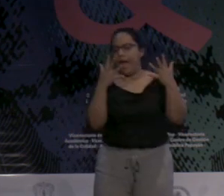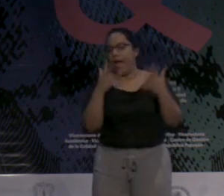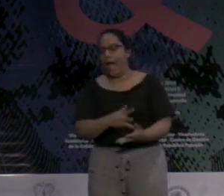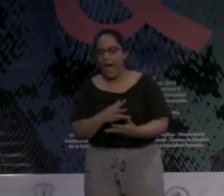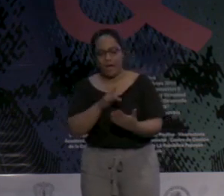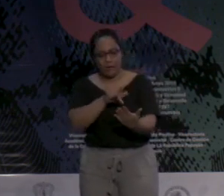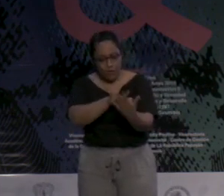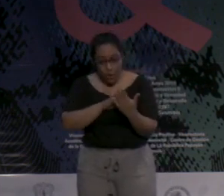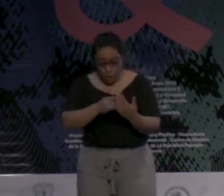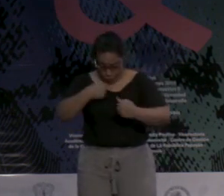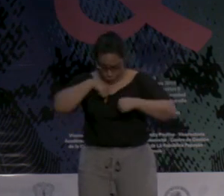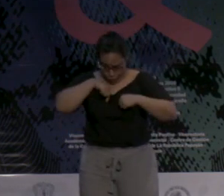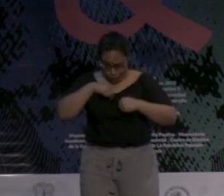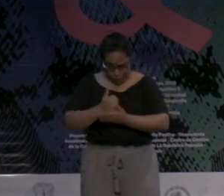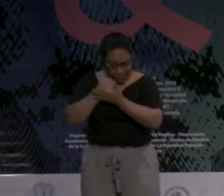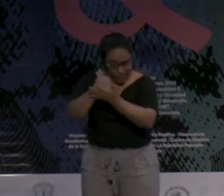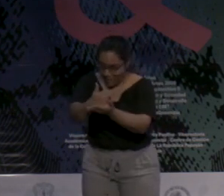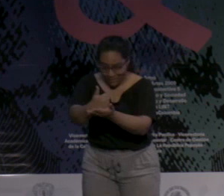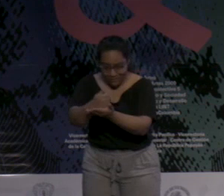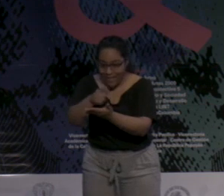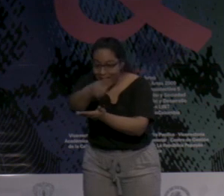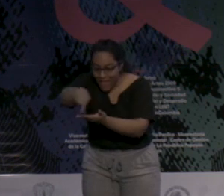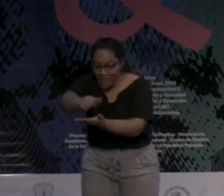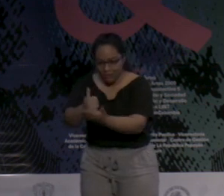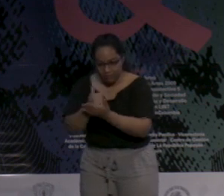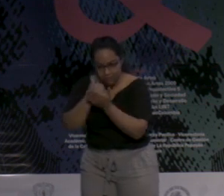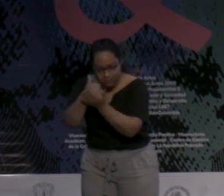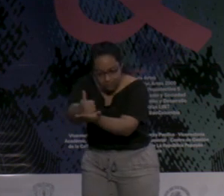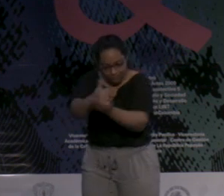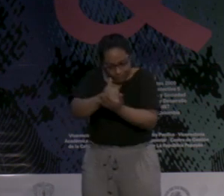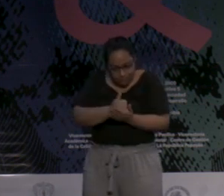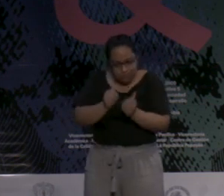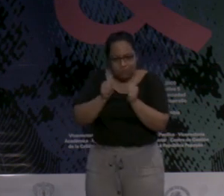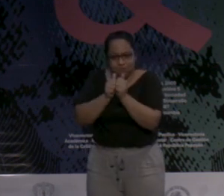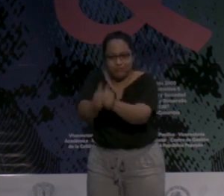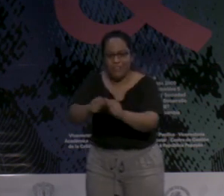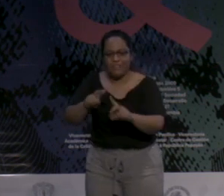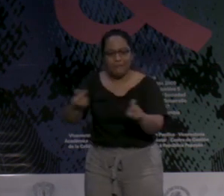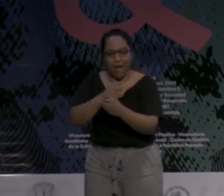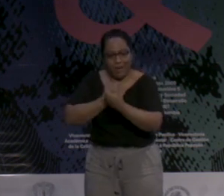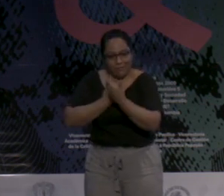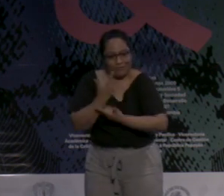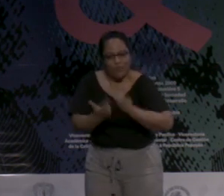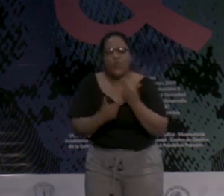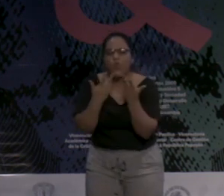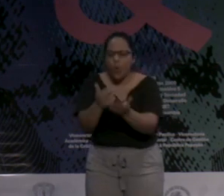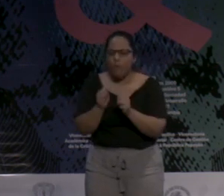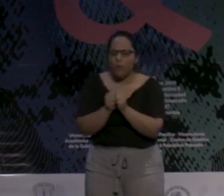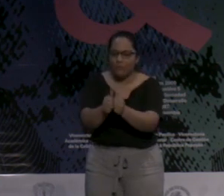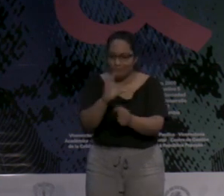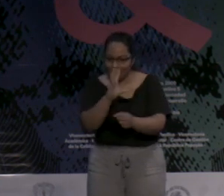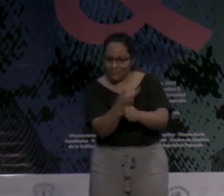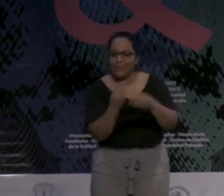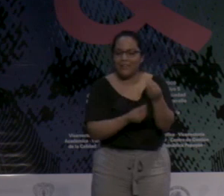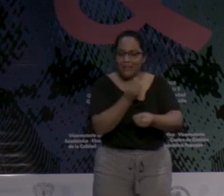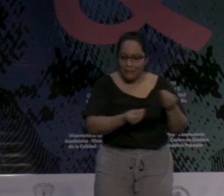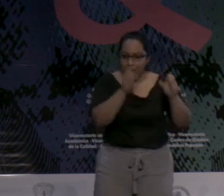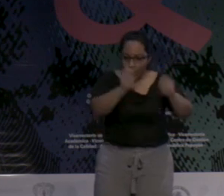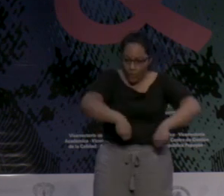sabía que era Fernando y sabía dónde encontrarlo, y le preocupaba la salud de Fernando. Esas cosas que fueron pasando.